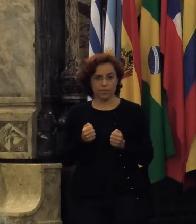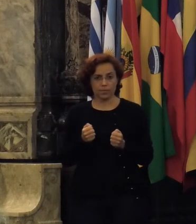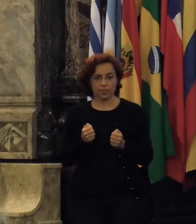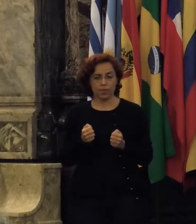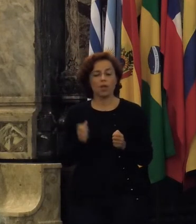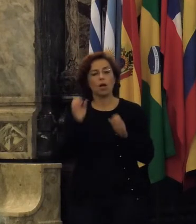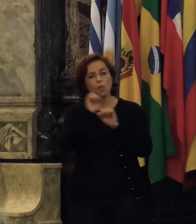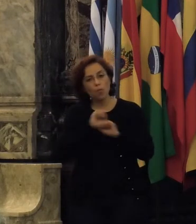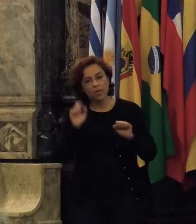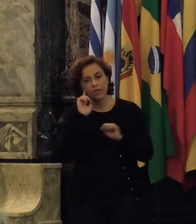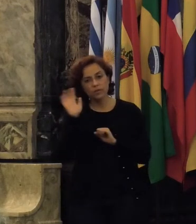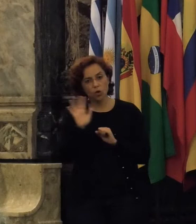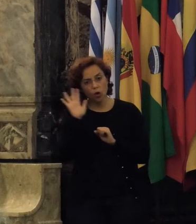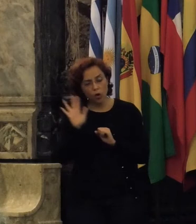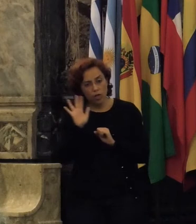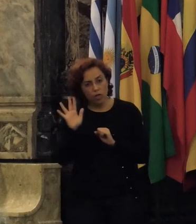¿puede la psicología